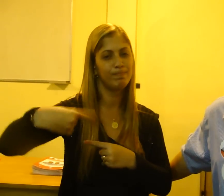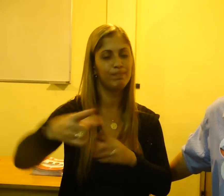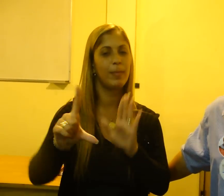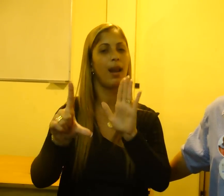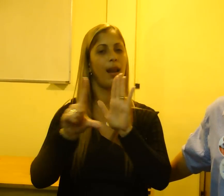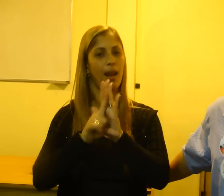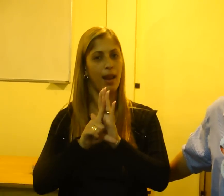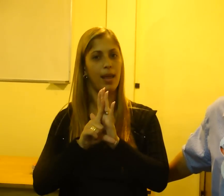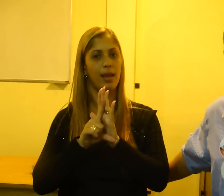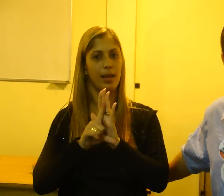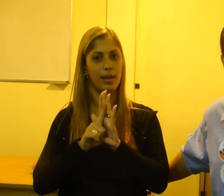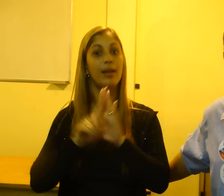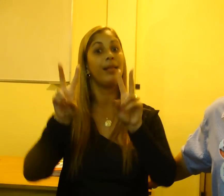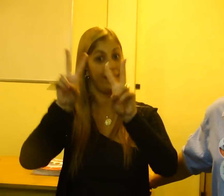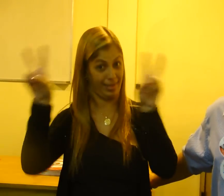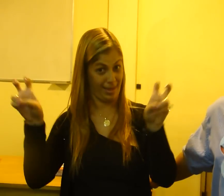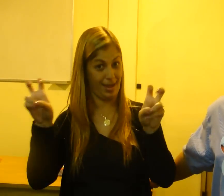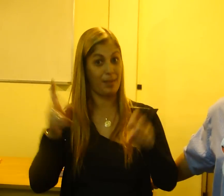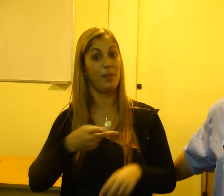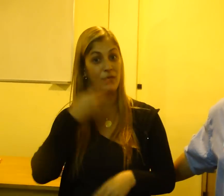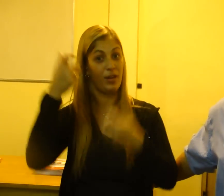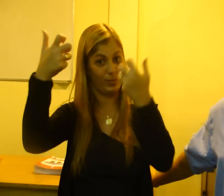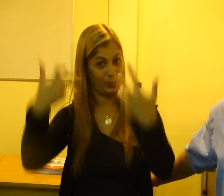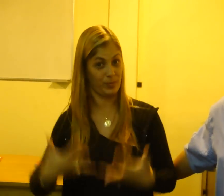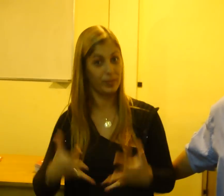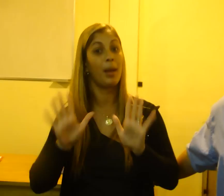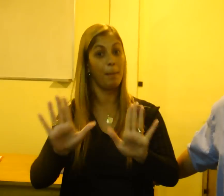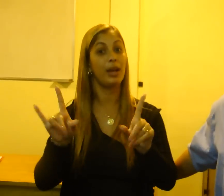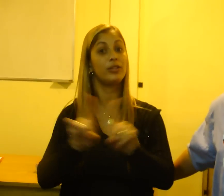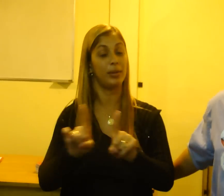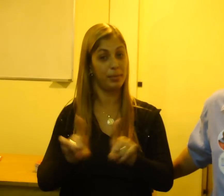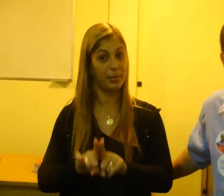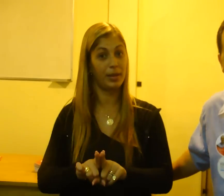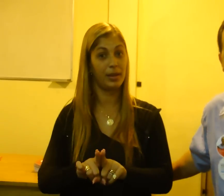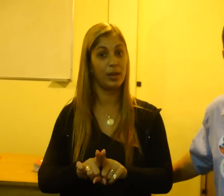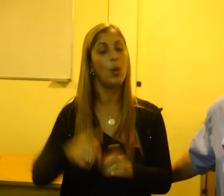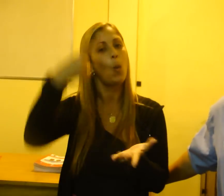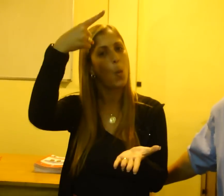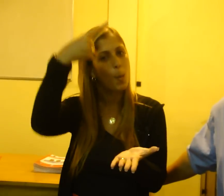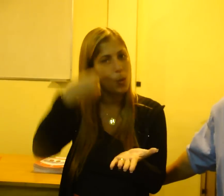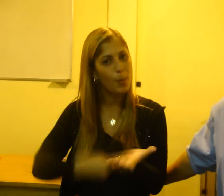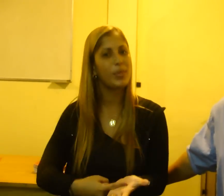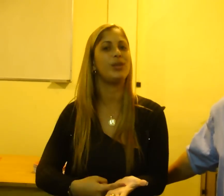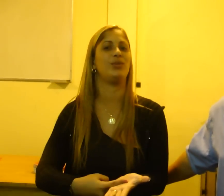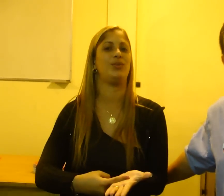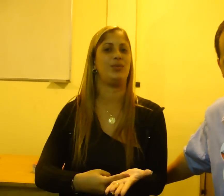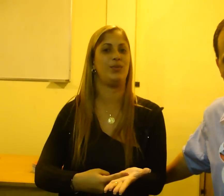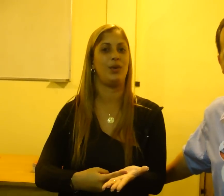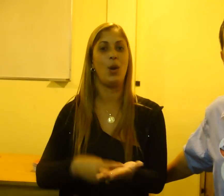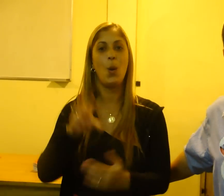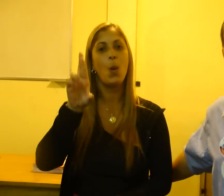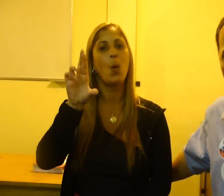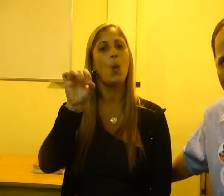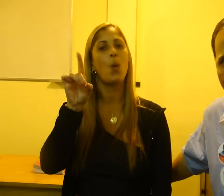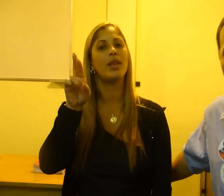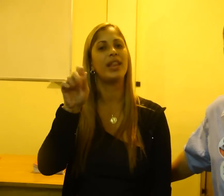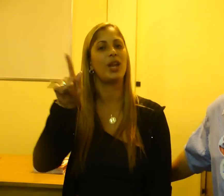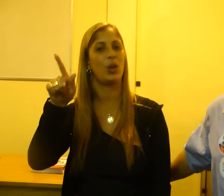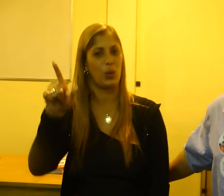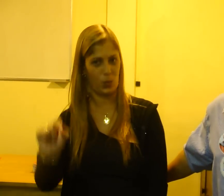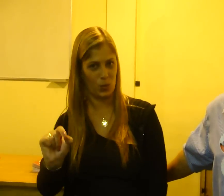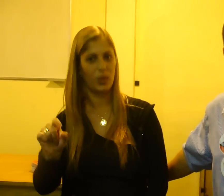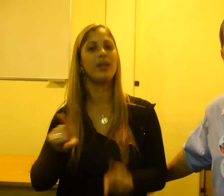legislado sobre esse tema, mas também o compromisso do Rodrigo e do